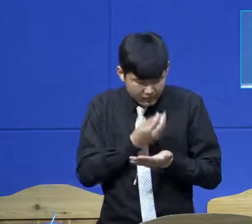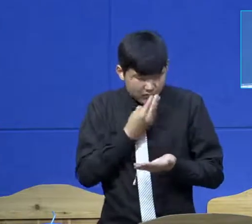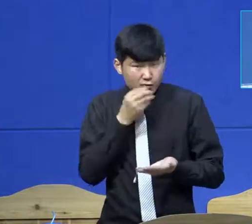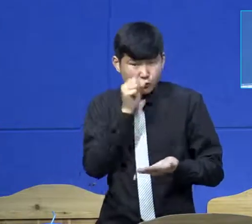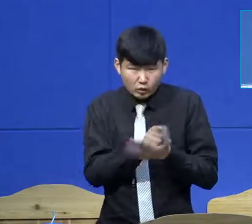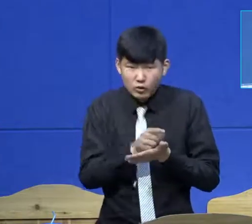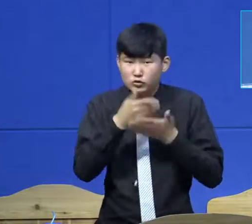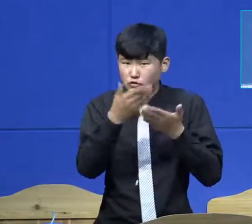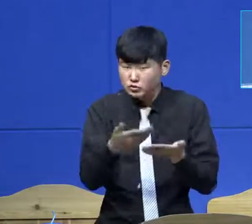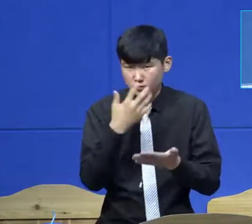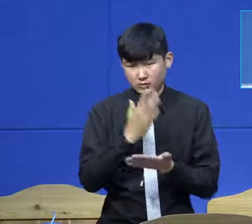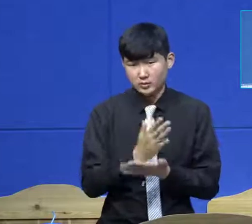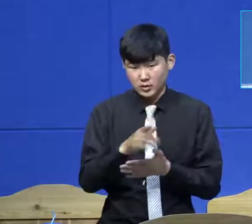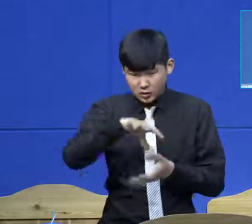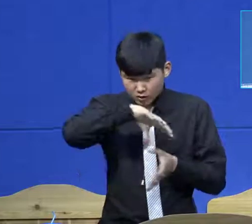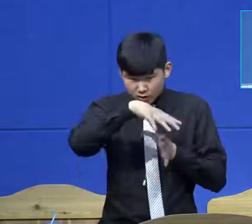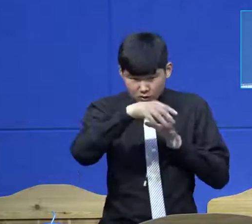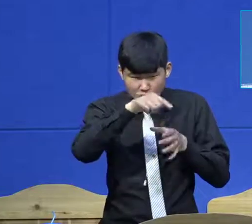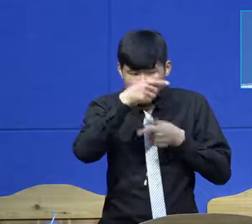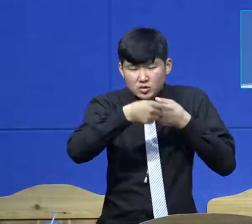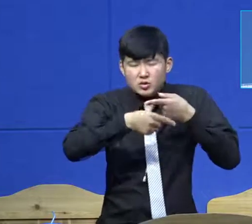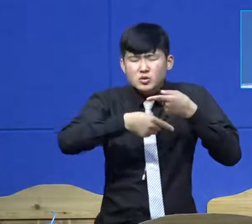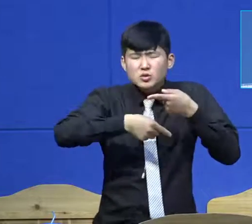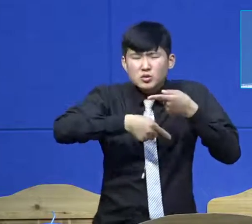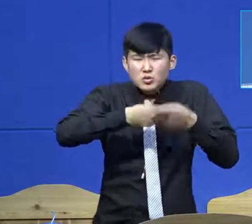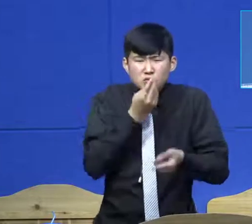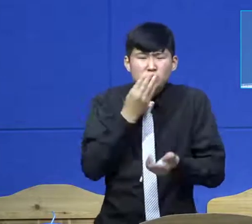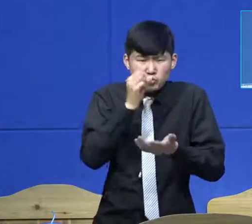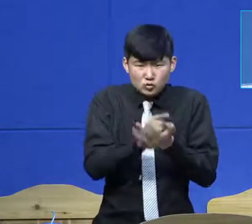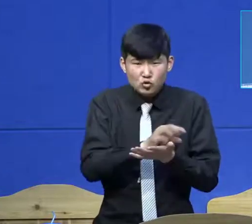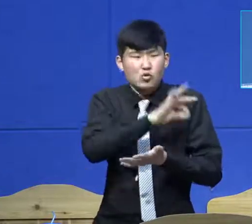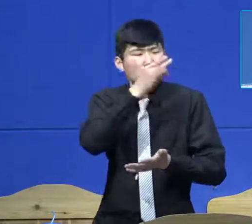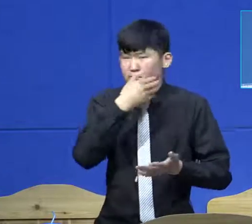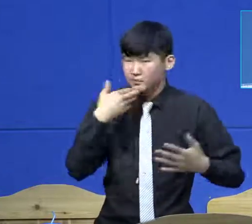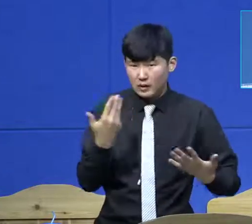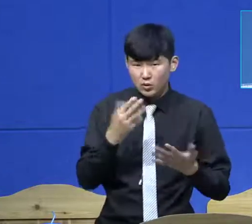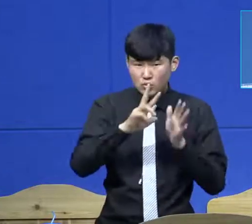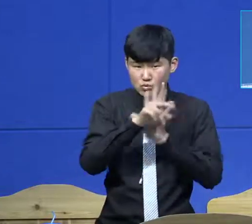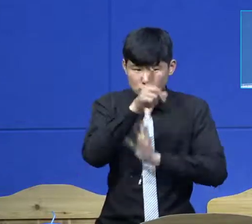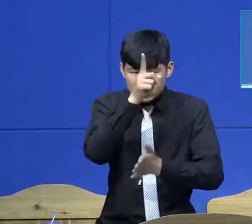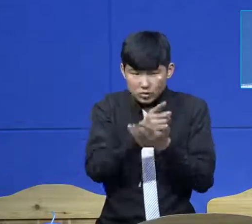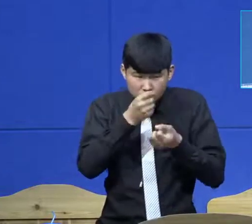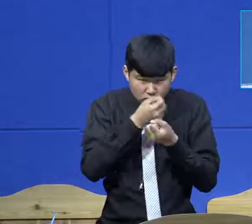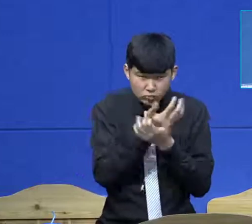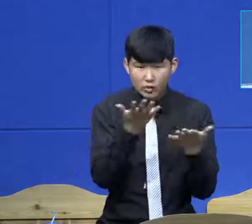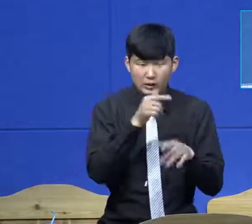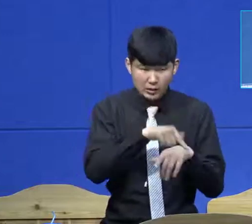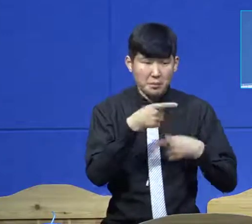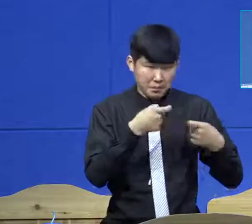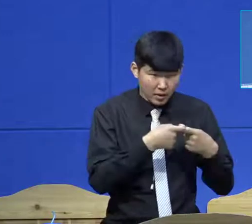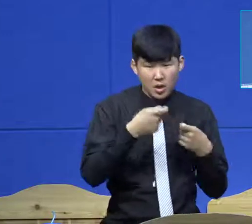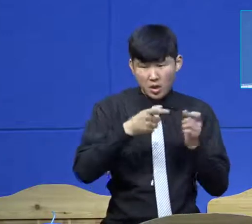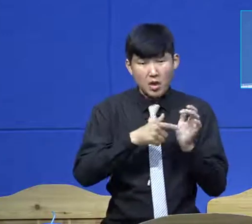байгаа. Дэлхий дээр энээс илүү хүнд захиас буй тушаал гэж байхгүй. Үгийг тоохогл цагаа олсон ч олоогүйч бэлэн